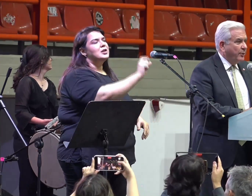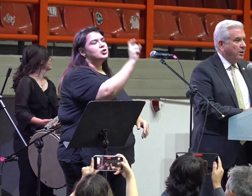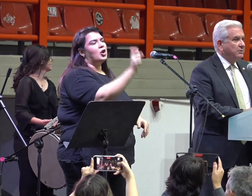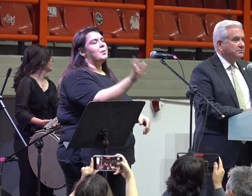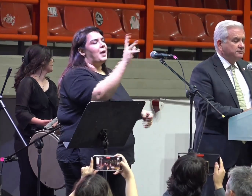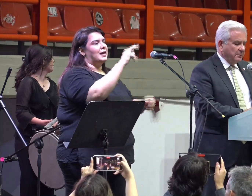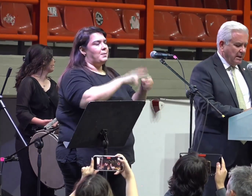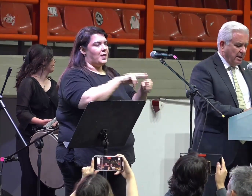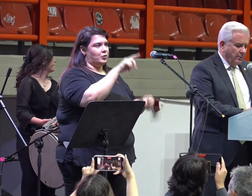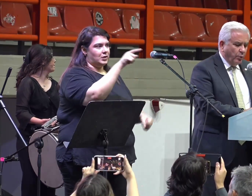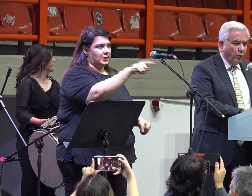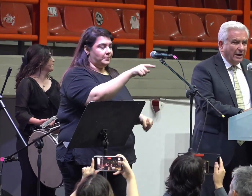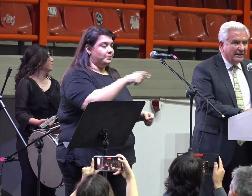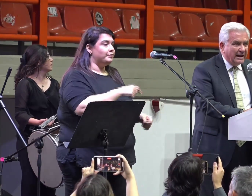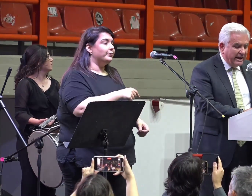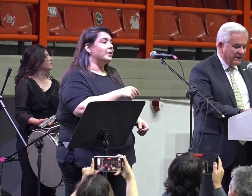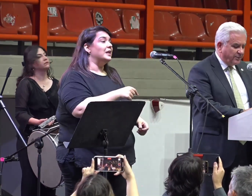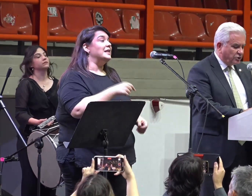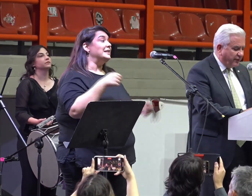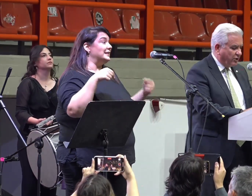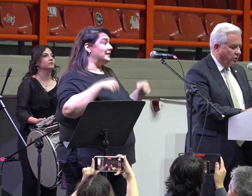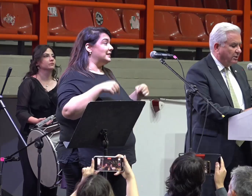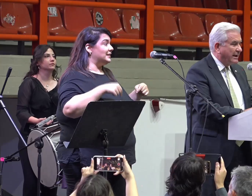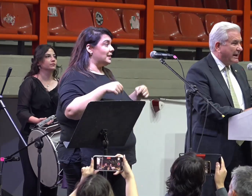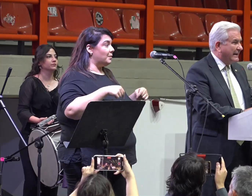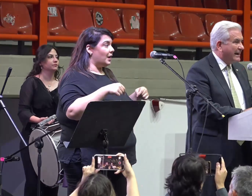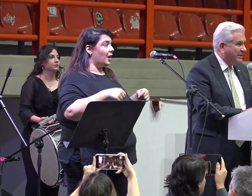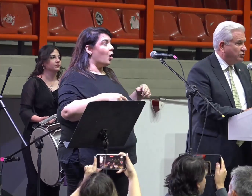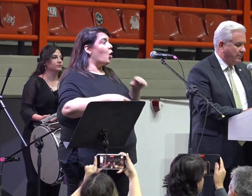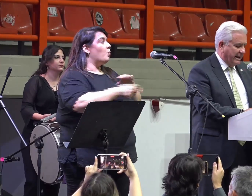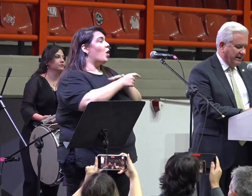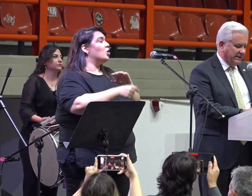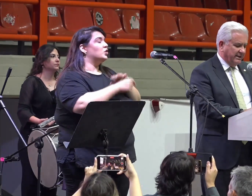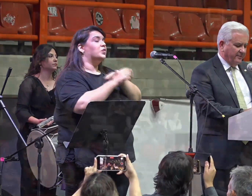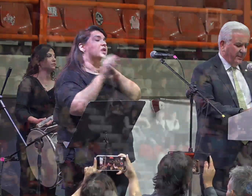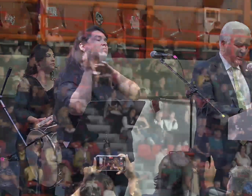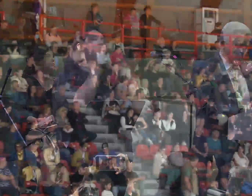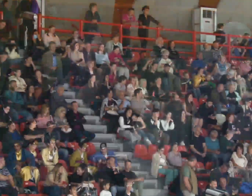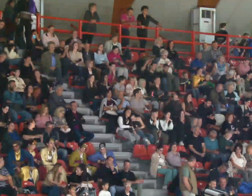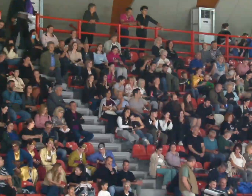Σήμερα λοιπόν, που λιτανίες προσφύγων κατακλείζουν τον πλανήτη,